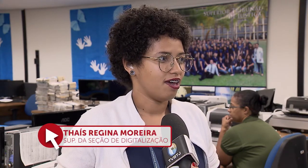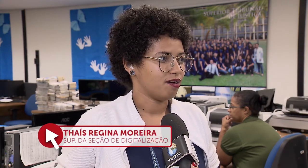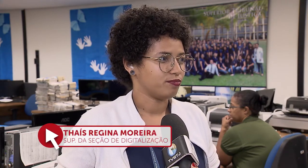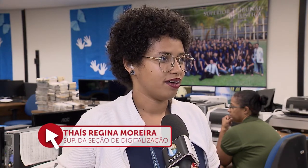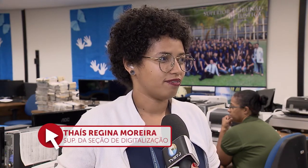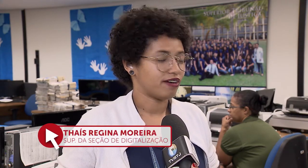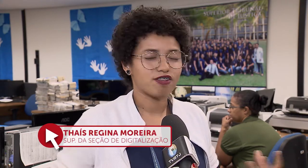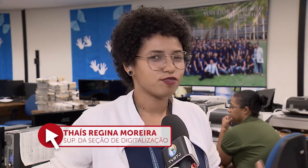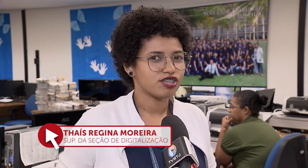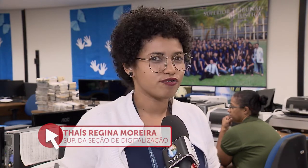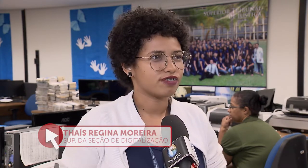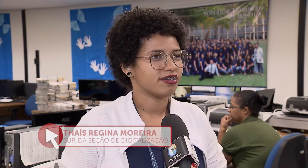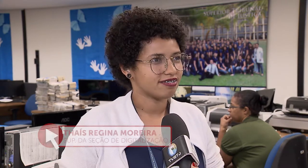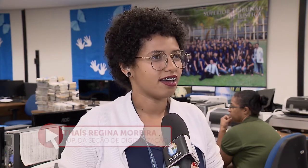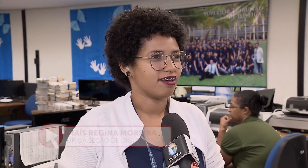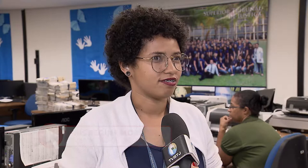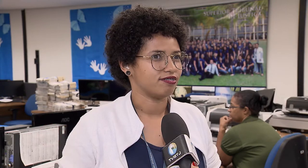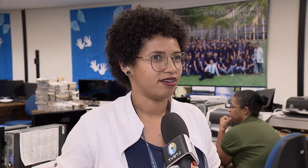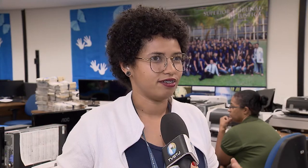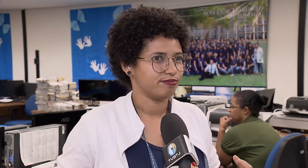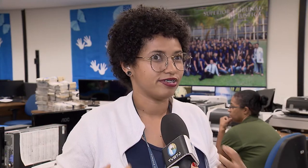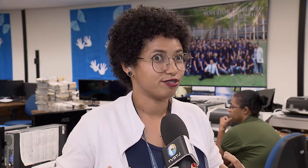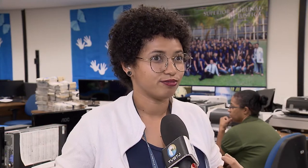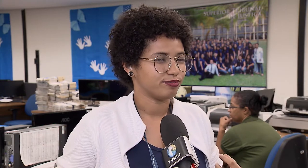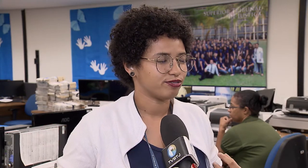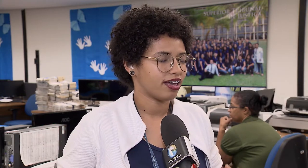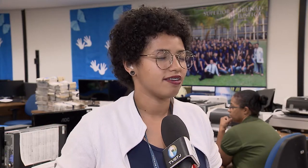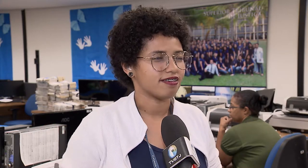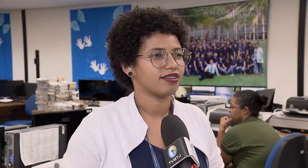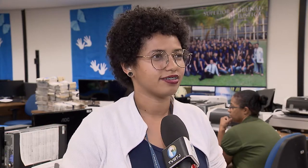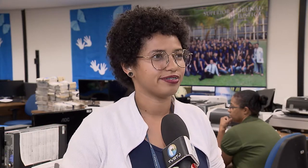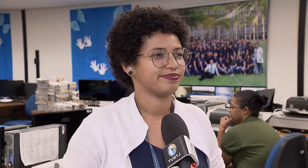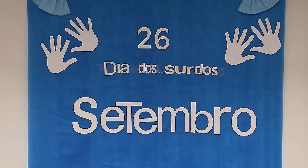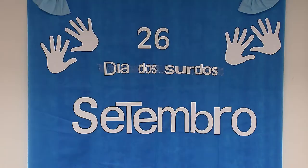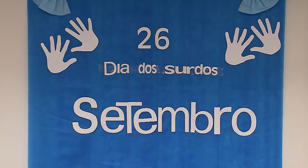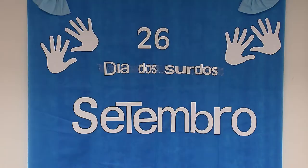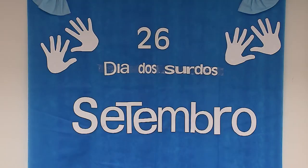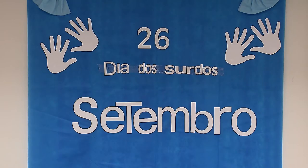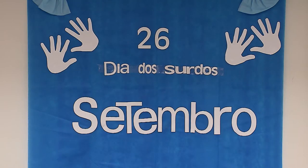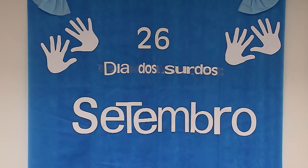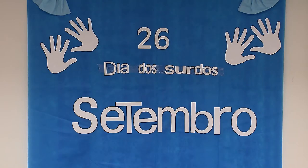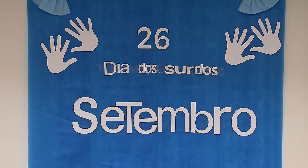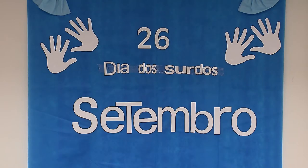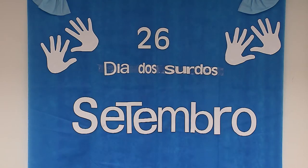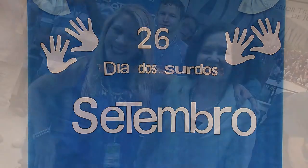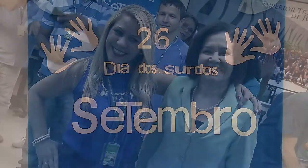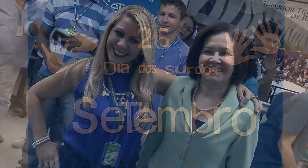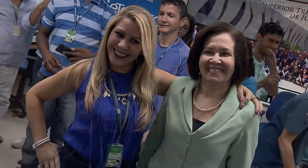vários motivos de felicidade. Eu me sinto muito realizada.